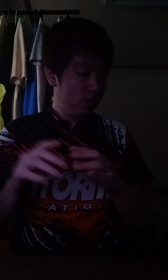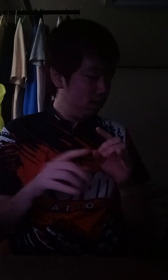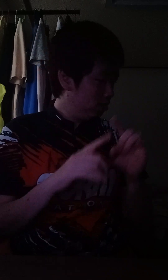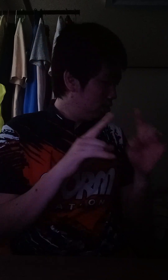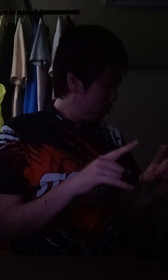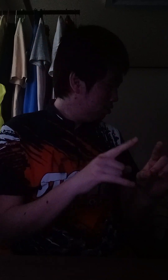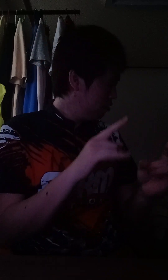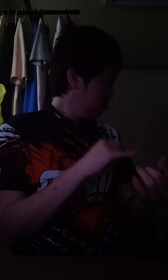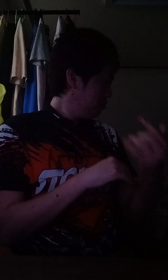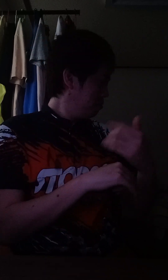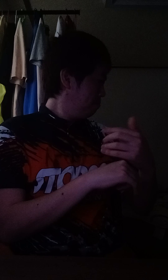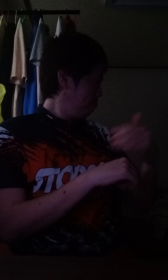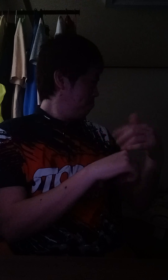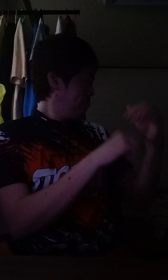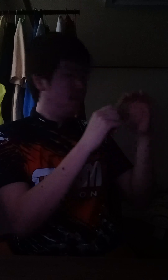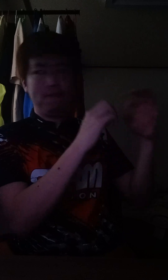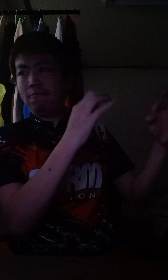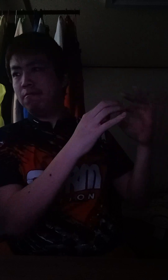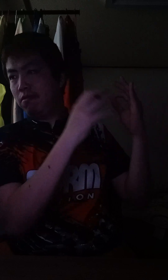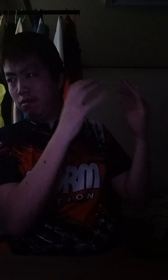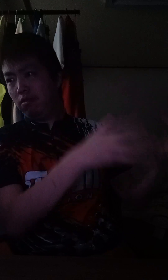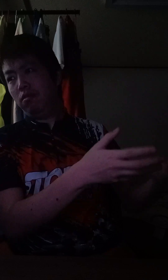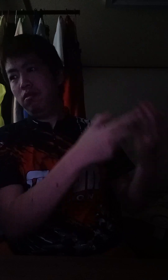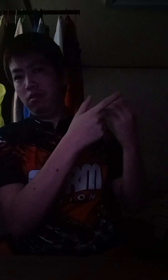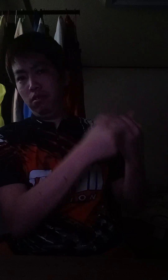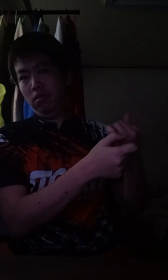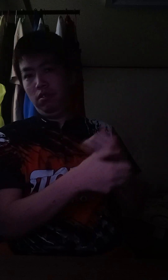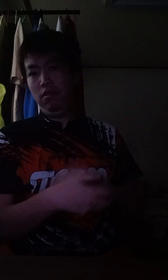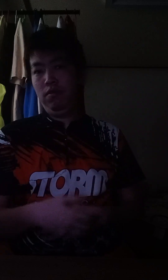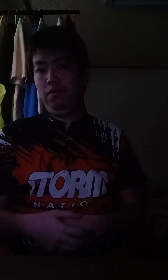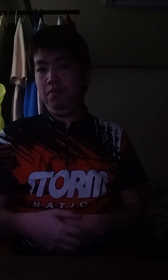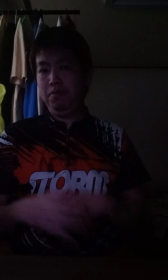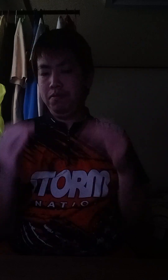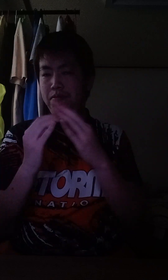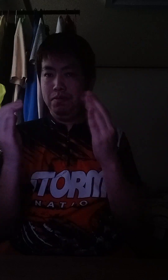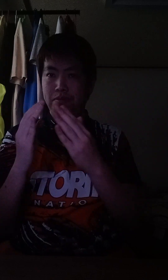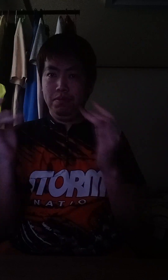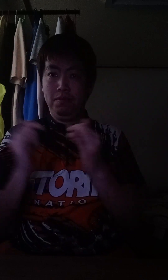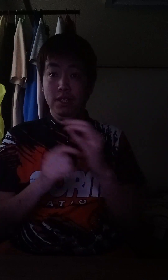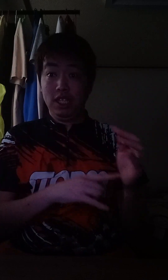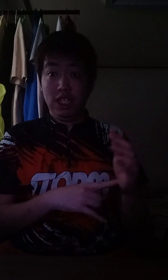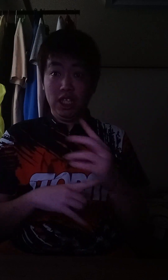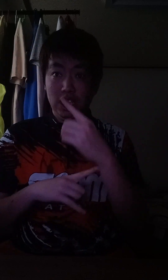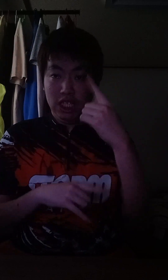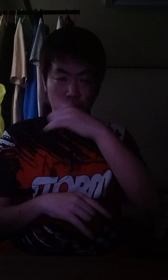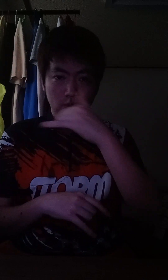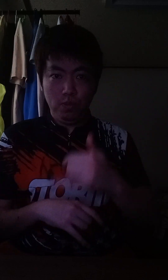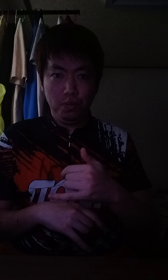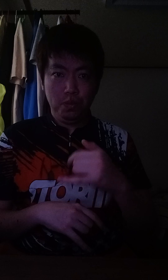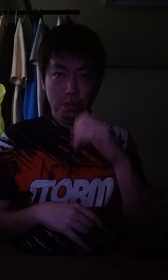순환들을 코일을 이용해서 막았었습니다. 그것들이 아직도 보이고 있고요. 또 다른 합병증이 뼈가